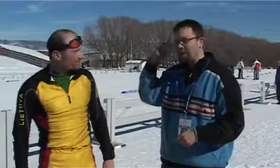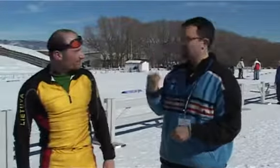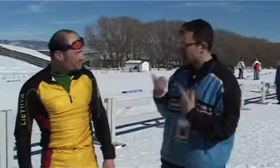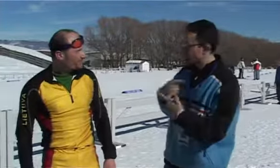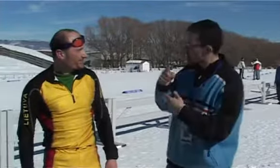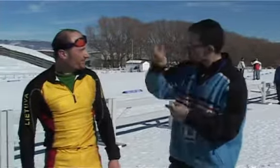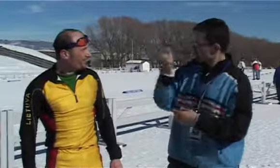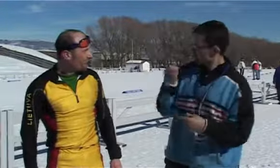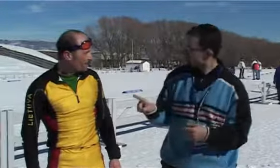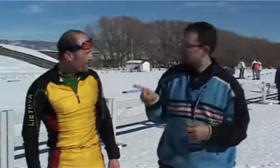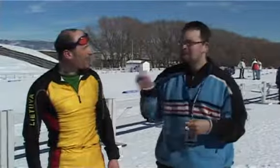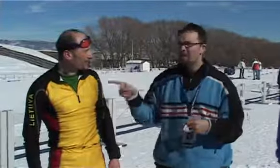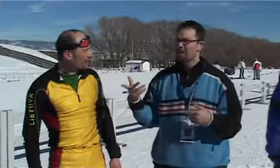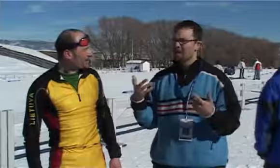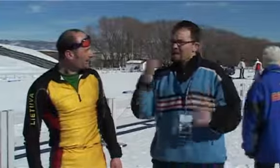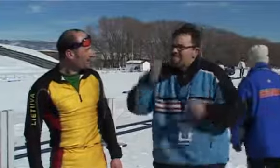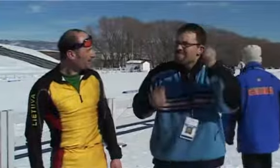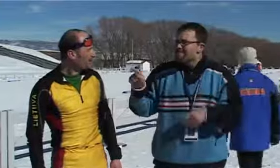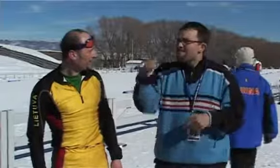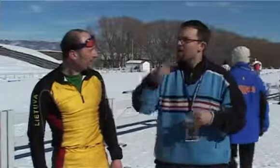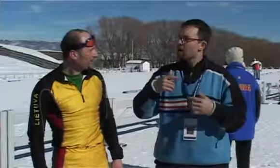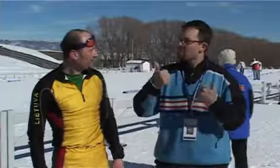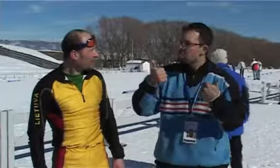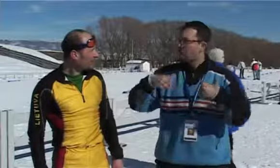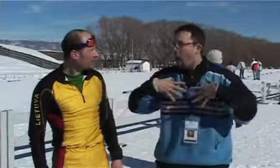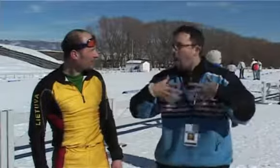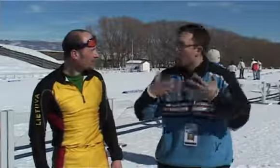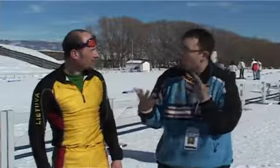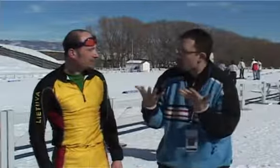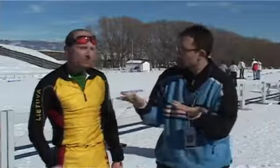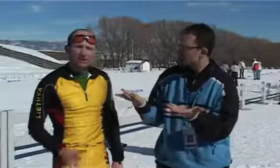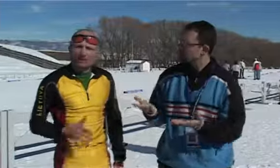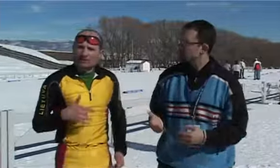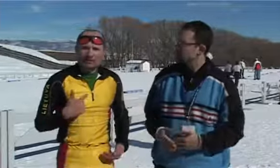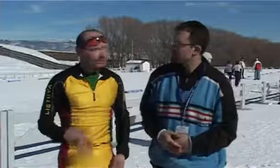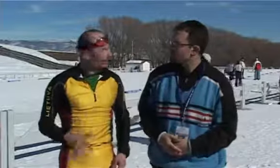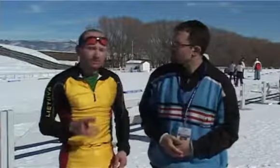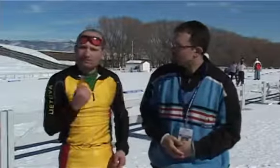Hier haben wir also einen Sportler von Litauen. Wie ist es dir ergangen auf diesem